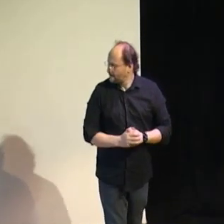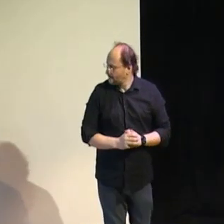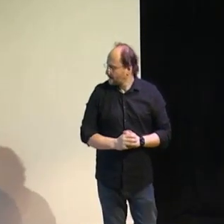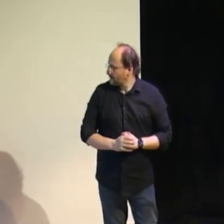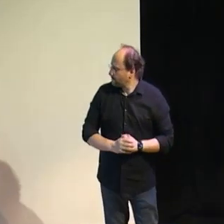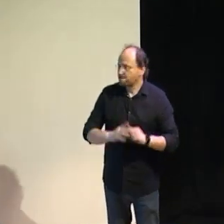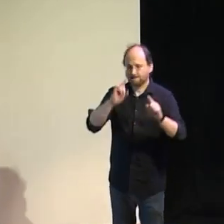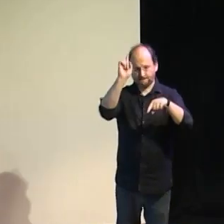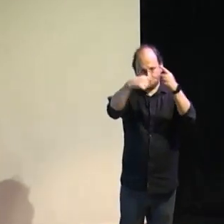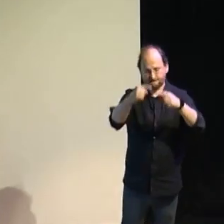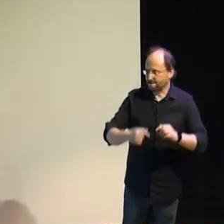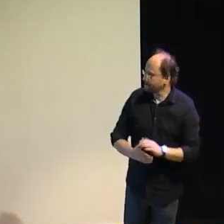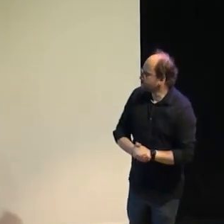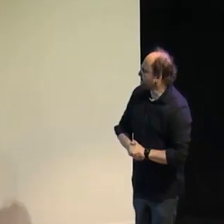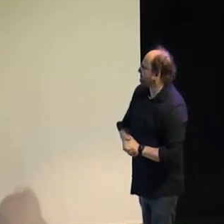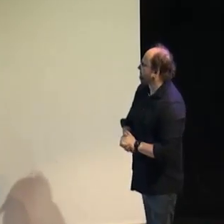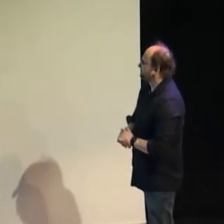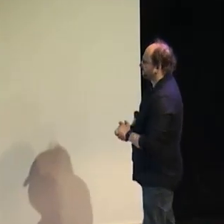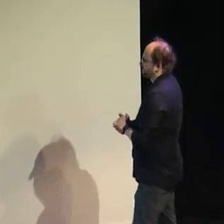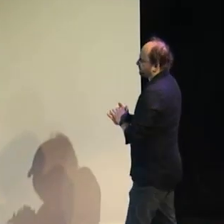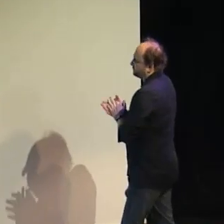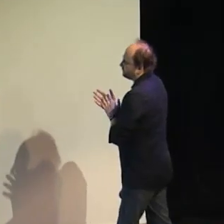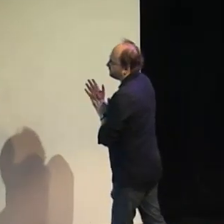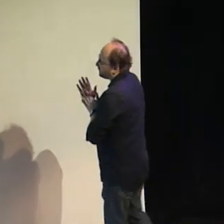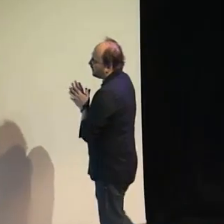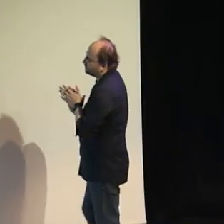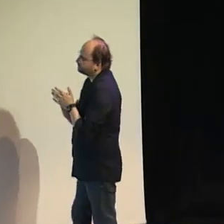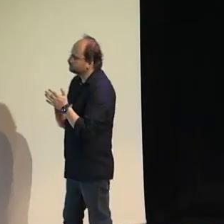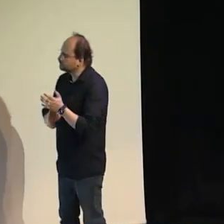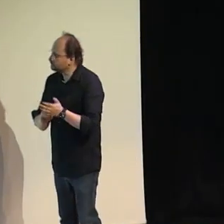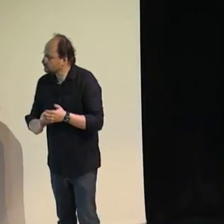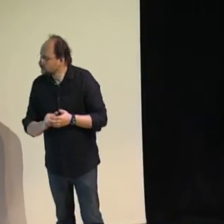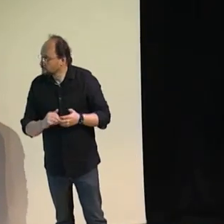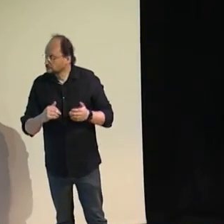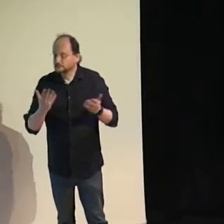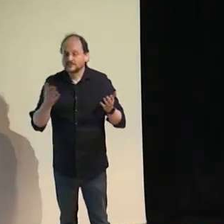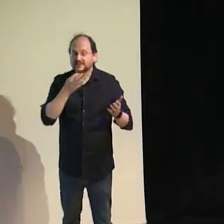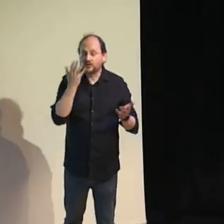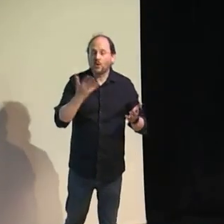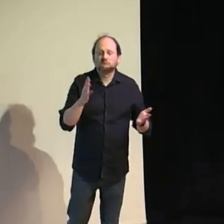ça pouvait parler à tout le monde. Et qu'en fait, on a encore ça aujourd'hui, le gestuel peut parler à tout le monde.